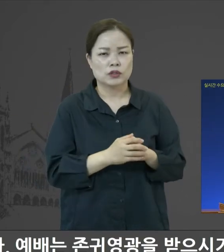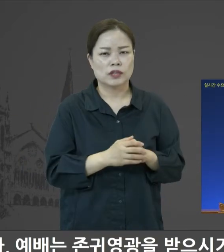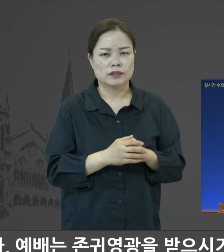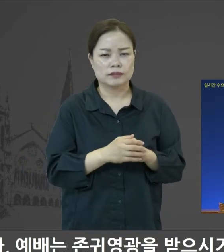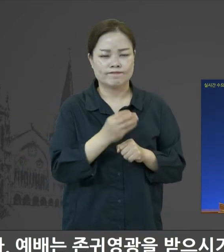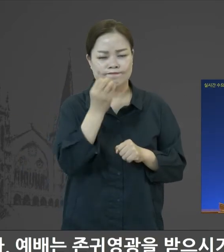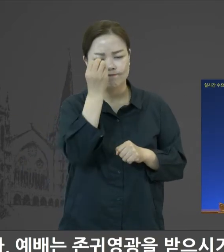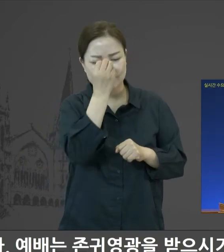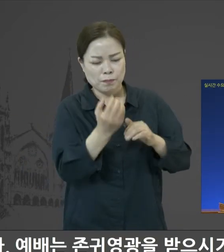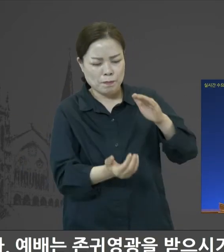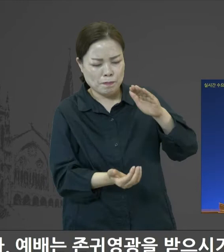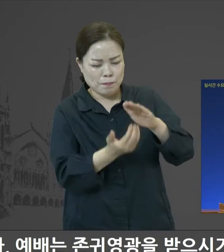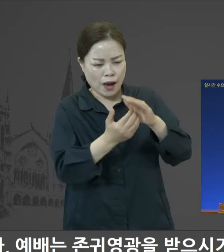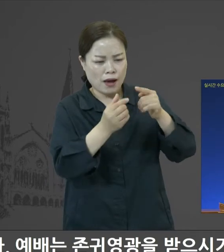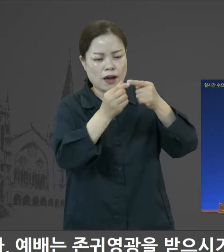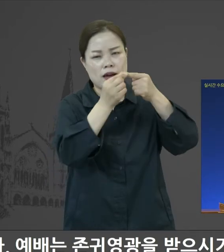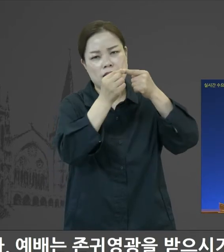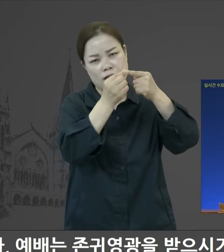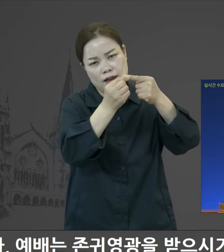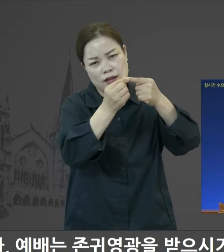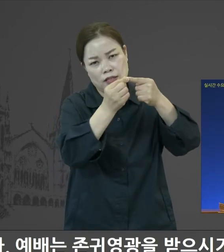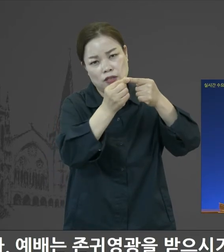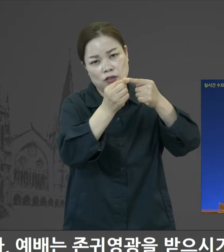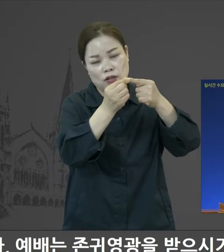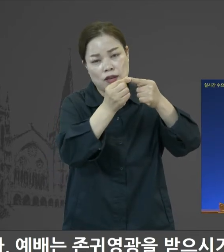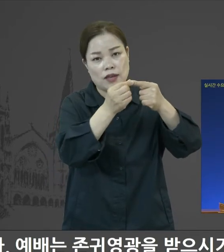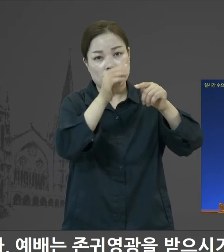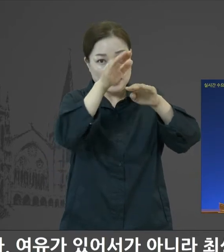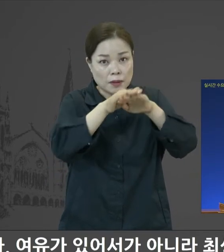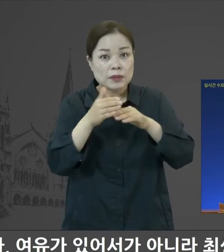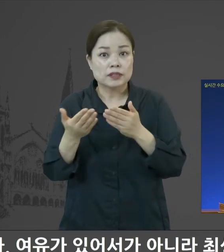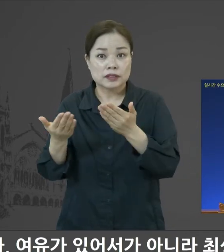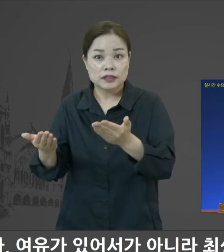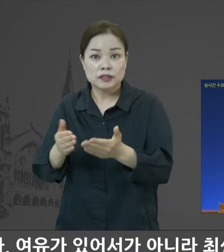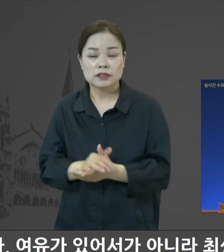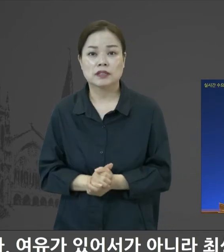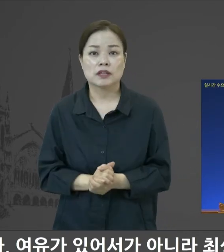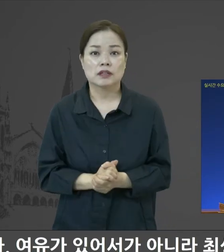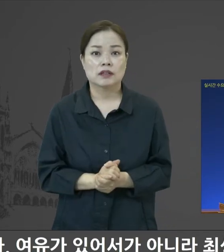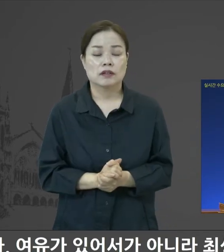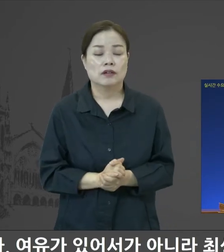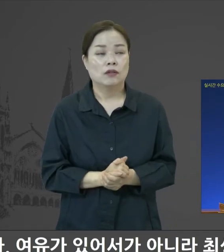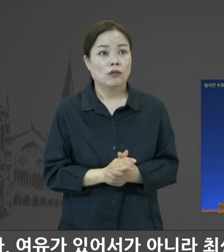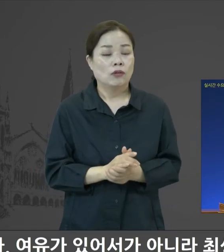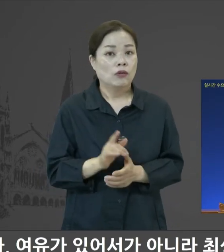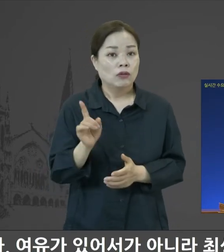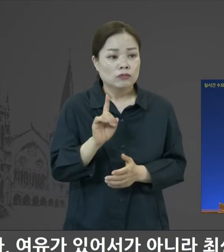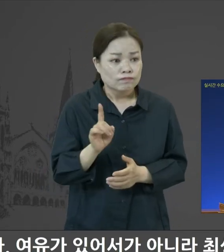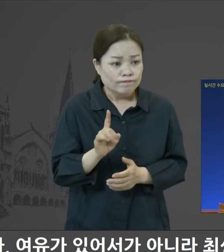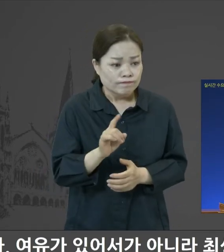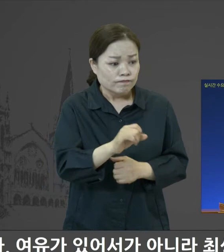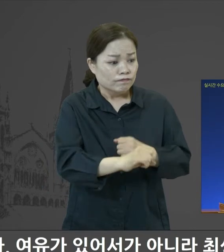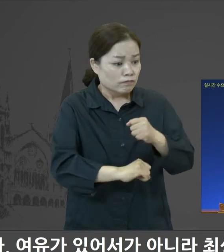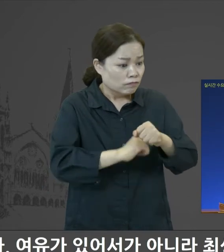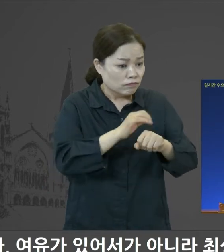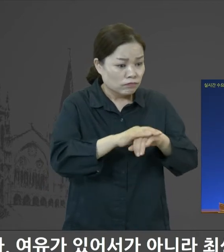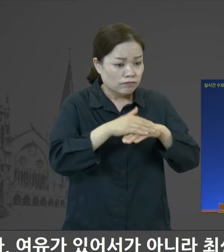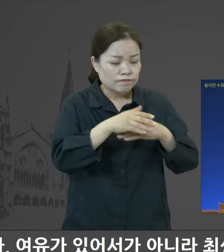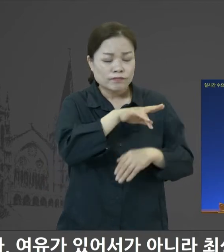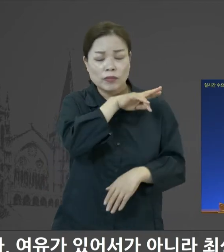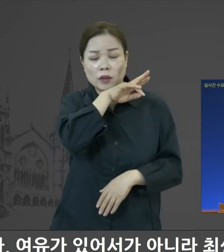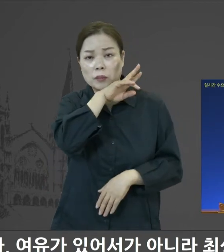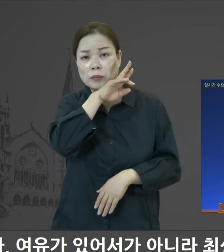것을 쥐어 짜내어서라도 하나님께 올려드리는 그게 예배거든요. 근데 어느 순간 자유로운 예배, 편안한